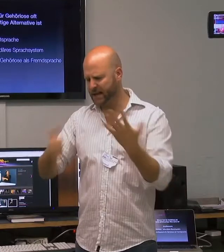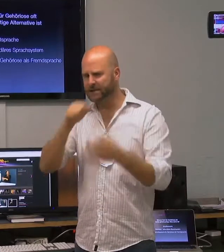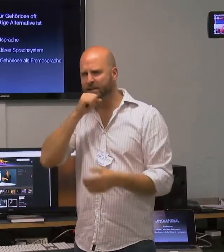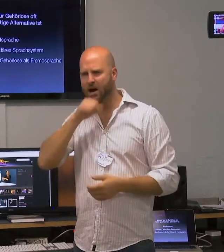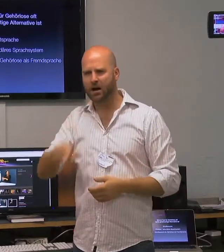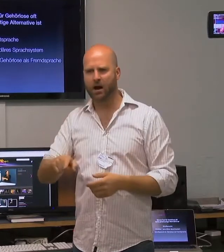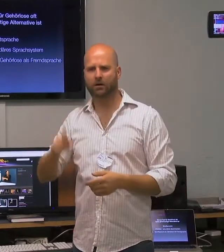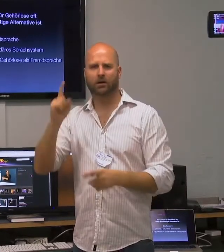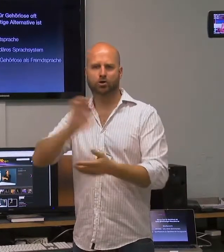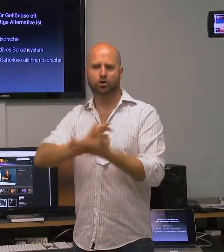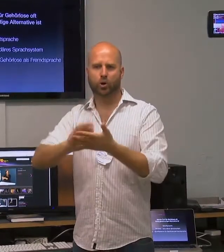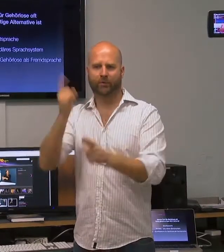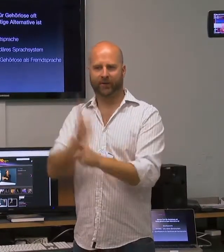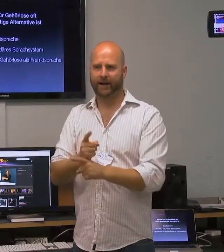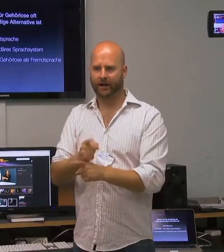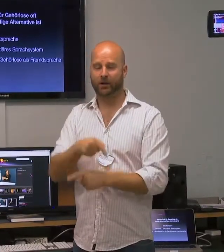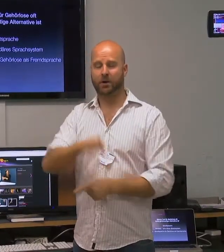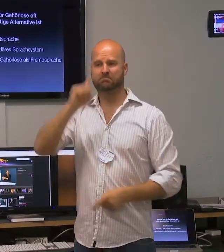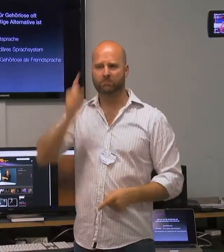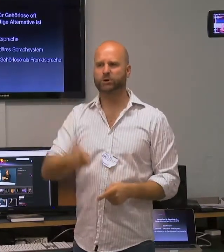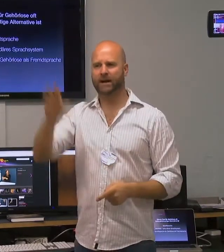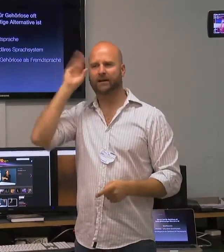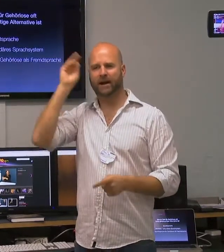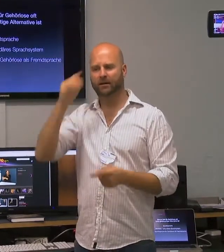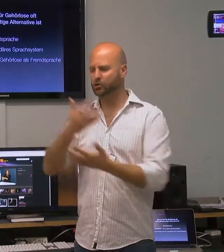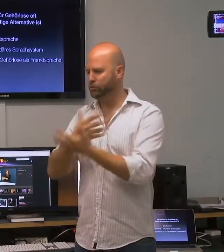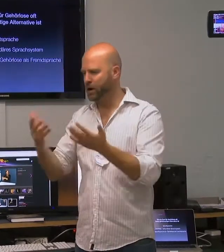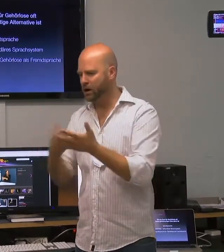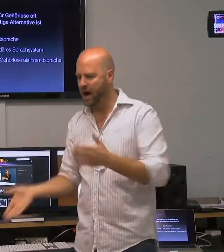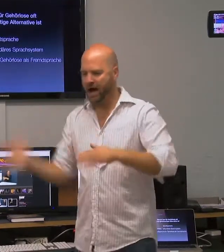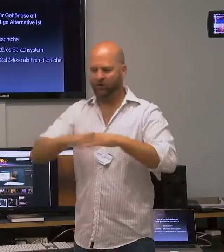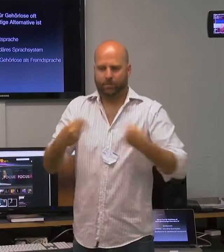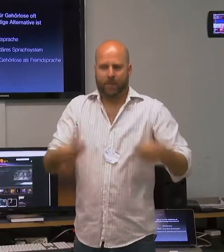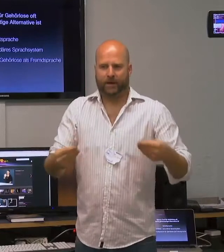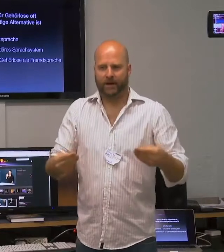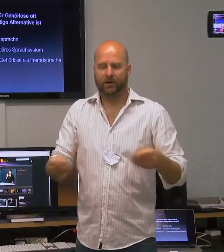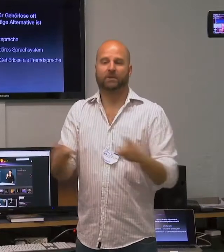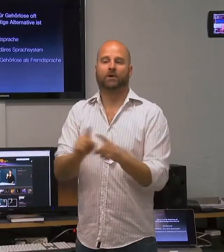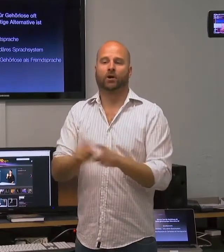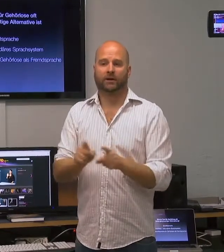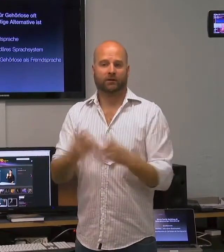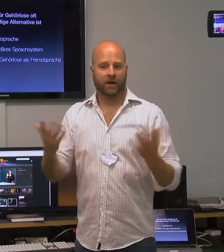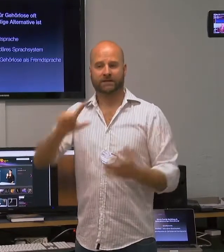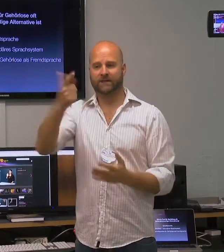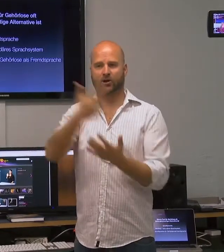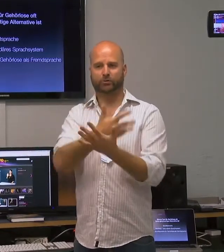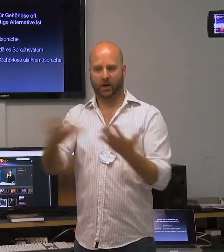abrufen. Und dann, wenn ihr dann in die Schule kommt, dann müsst ihr natürlich noch lernen, auf dieser